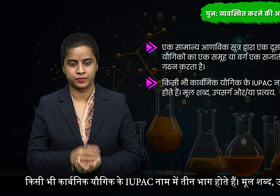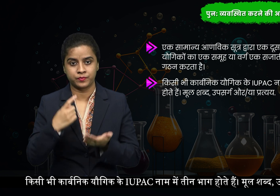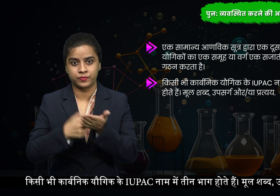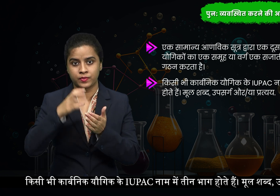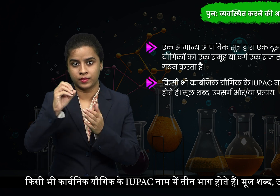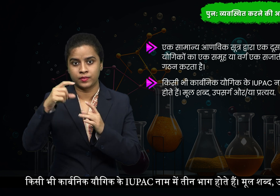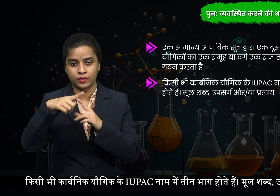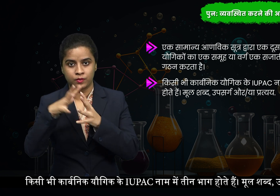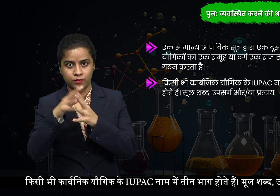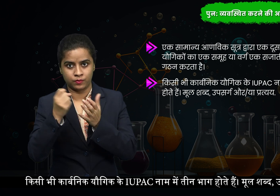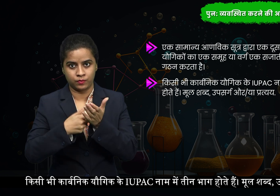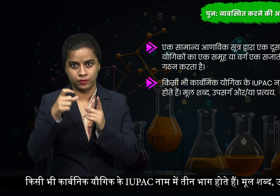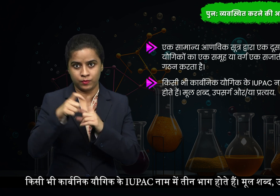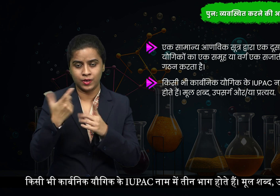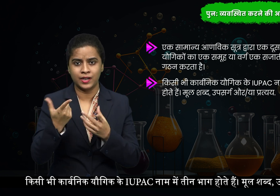मूल शब्द,